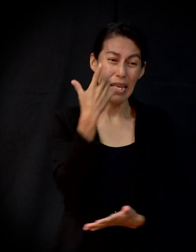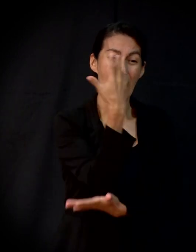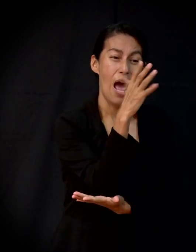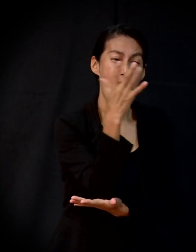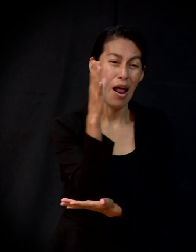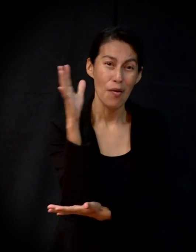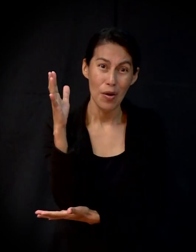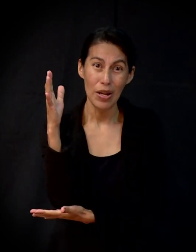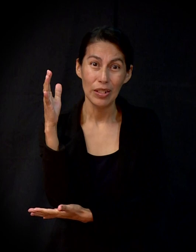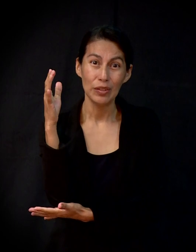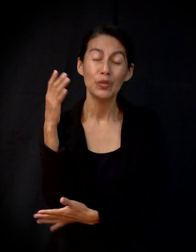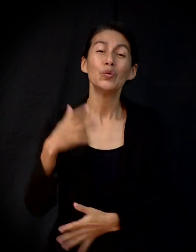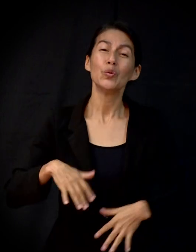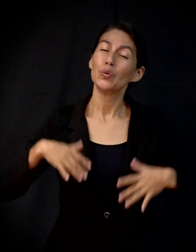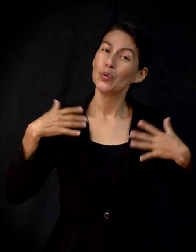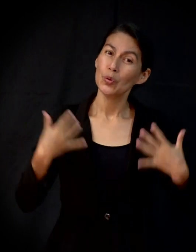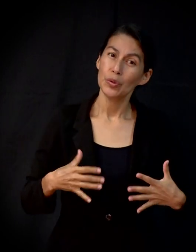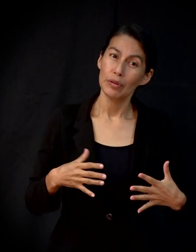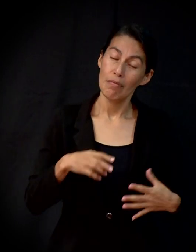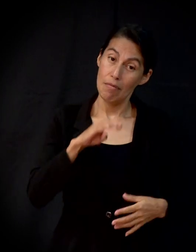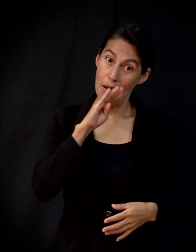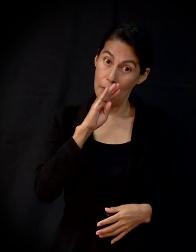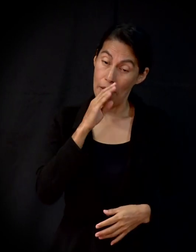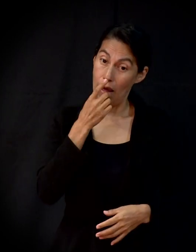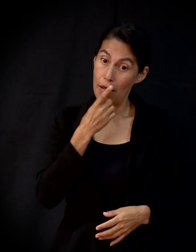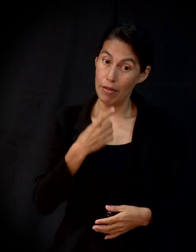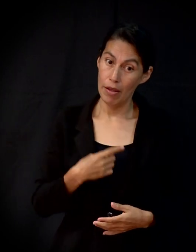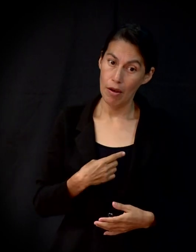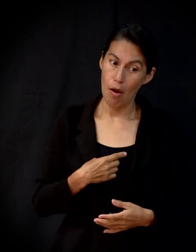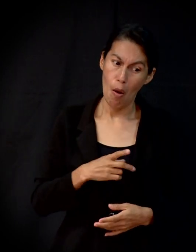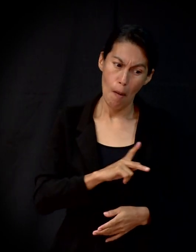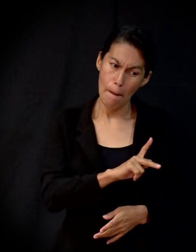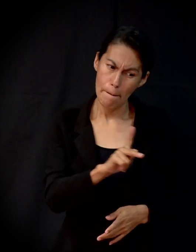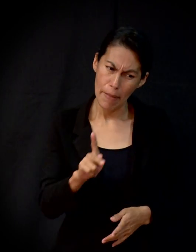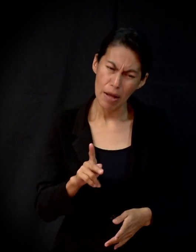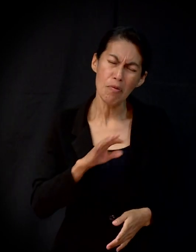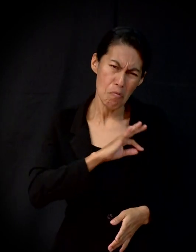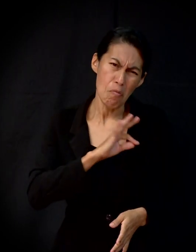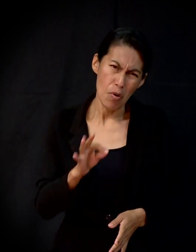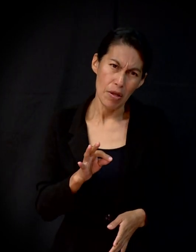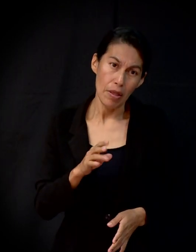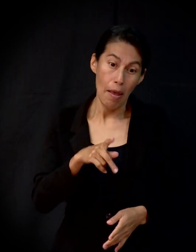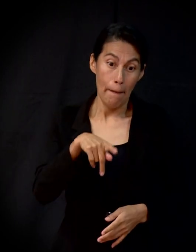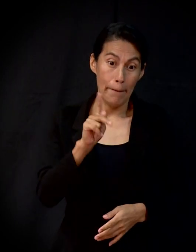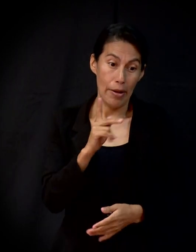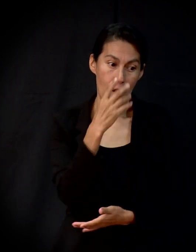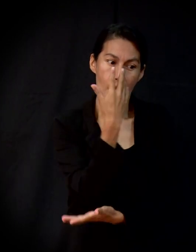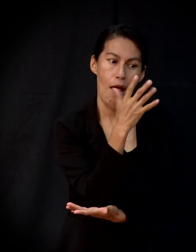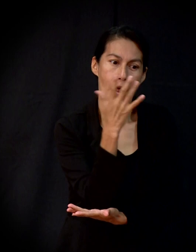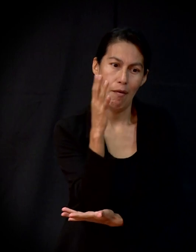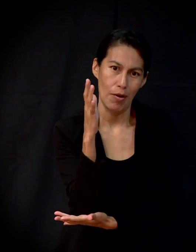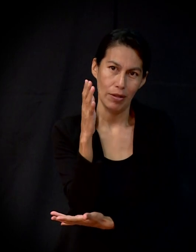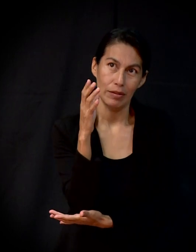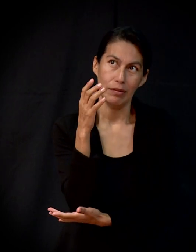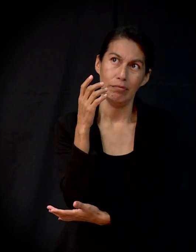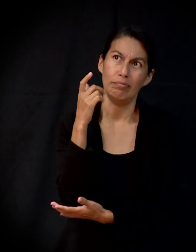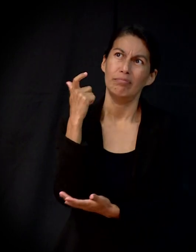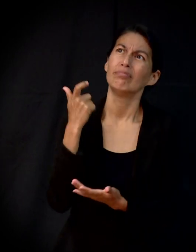muchos árboles. Mi mamá dijo que lo del patio sí era posible, pero lo de los árboles era